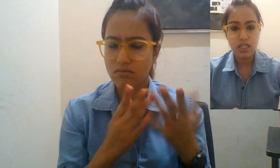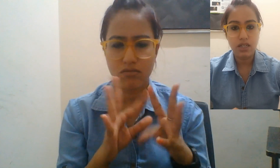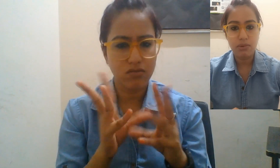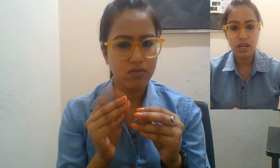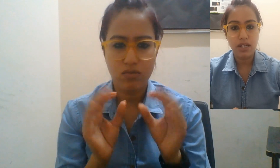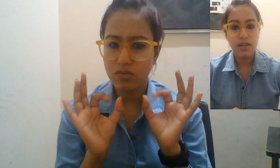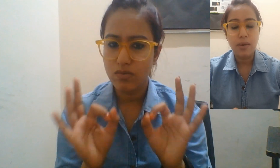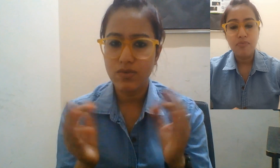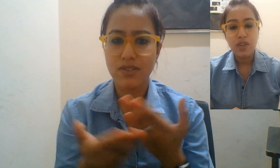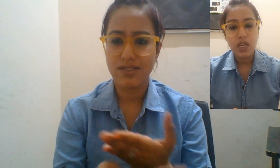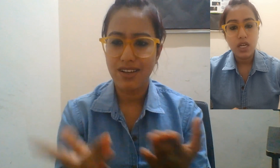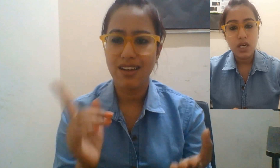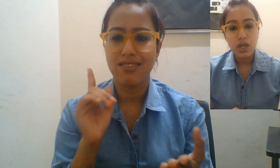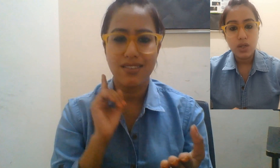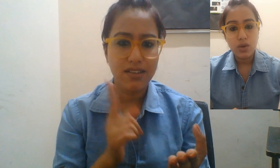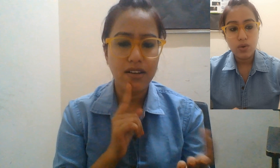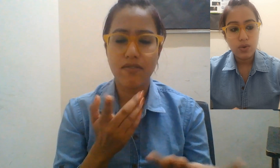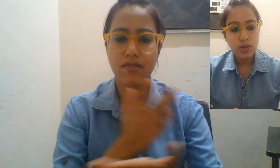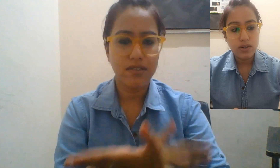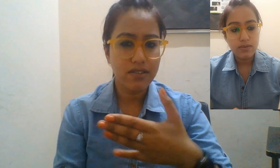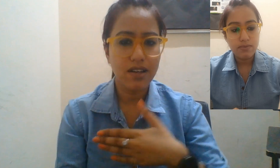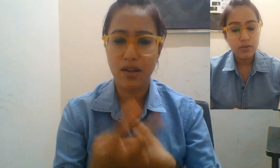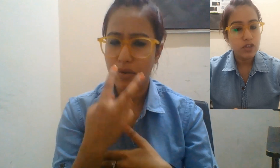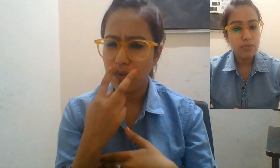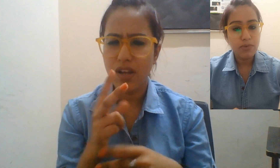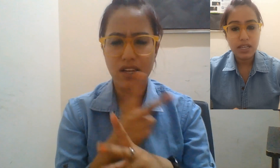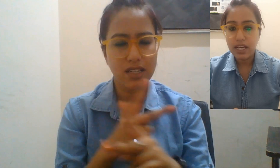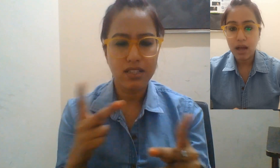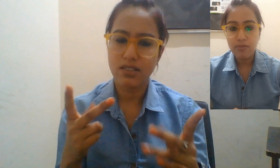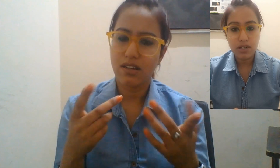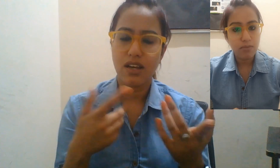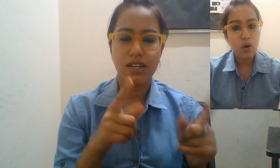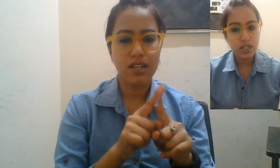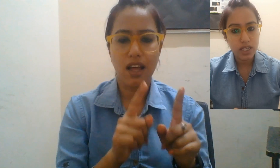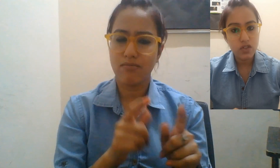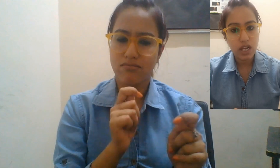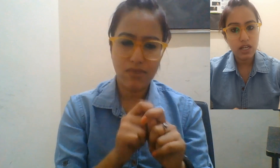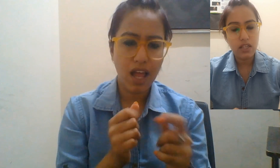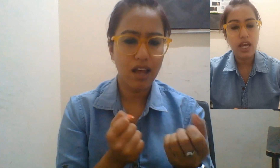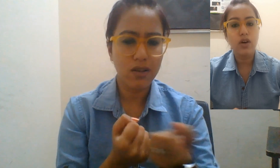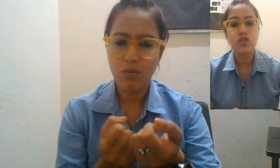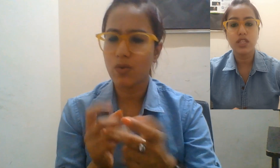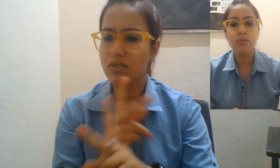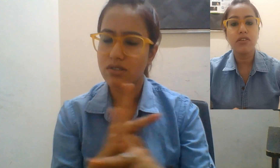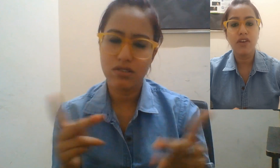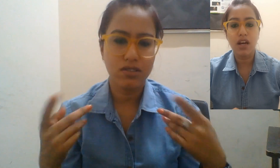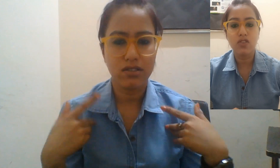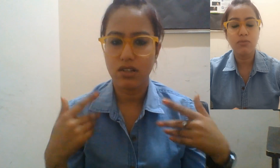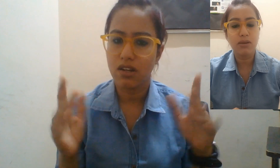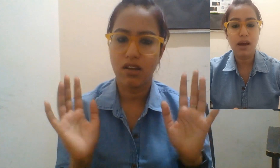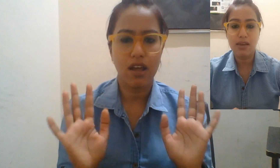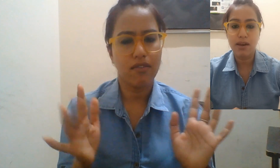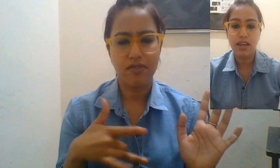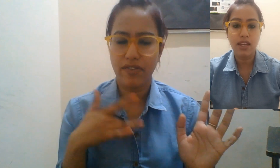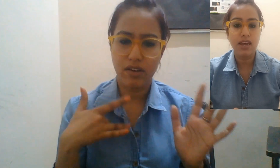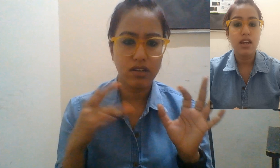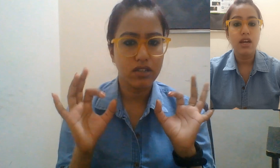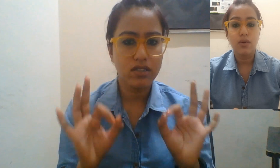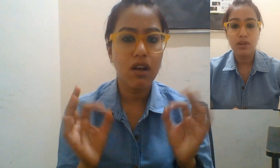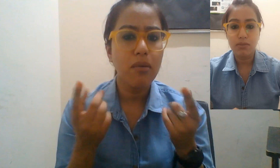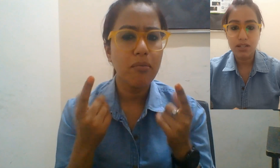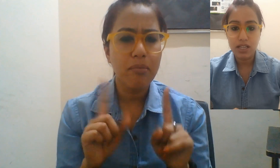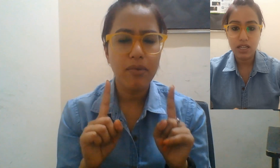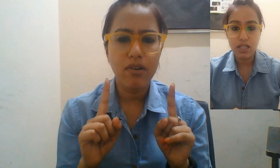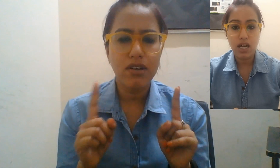कर दिया था दरमियान, तो मुझे ये काम करके बहुत ही अच्छा लगता है। और जितने भी दिव्यांगजन मेरे भाई बहन